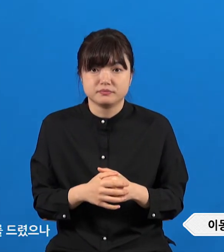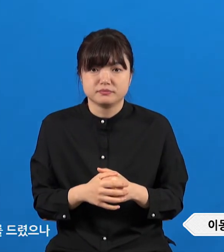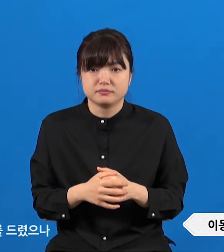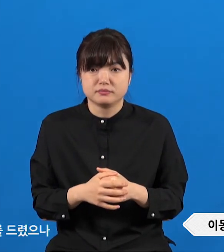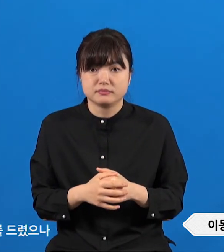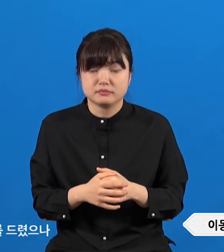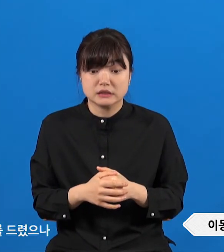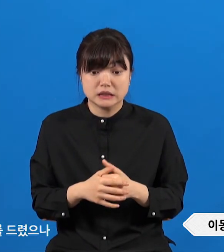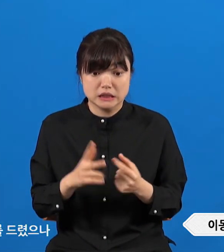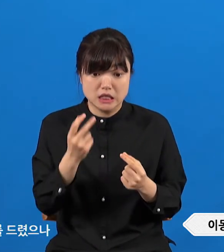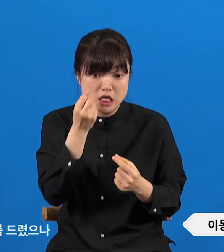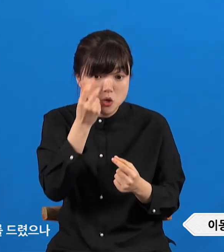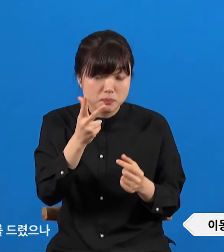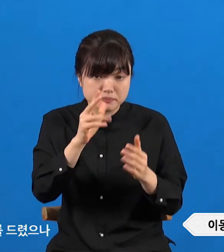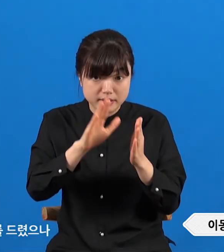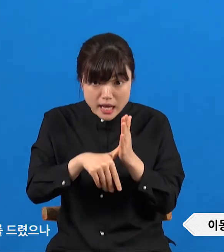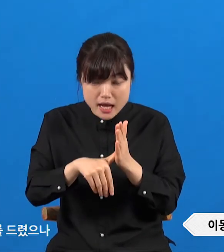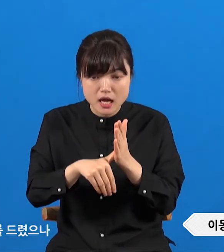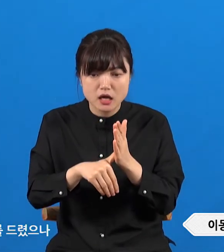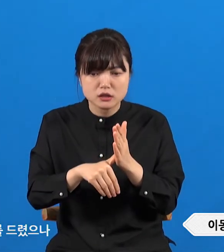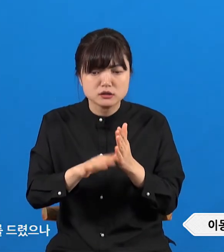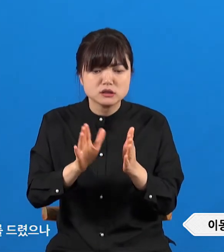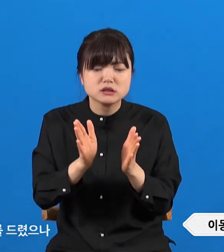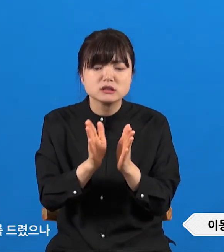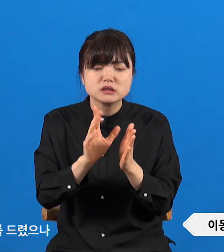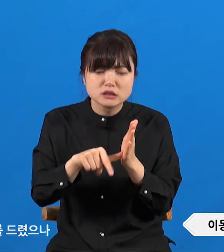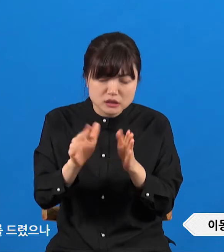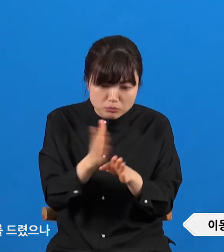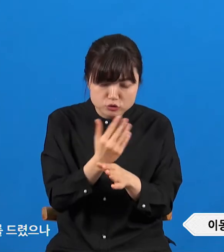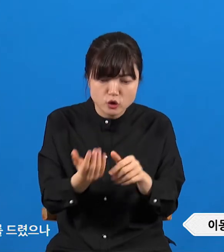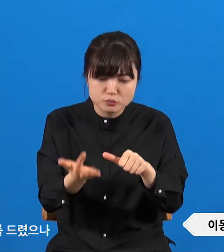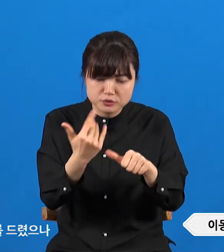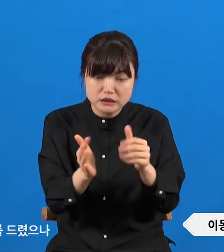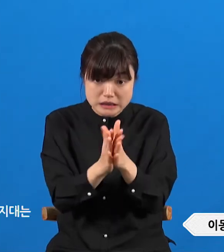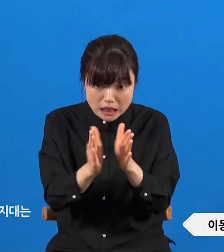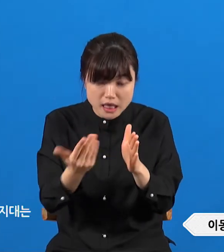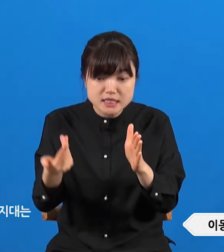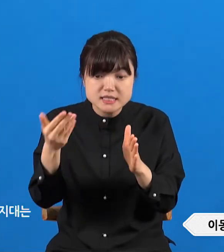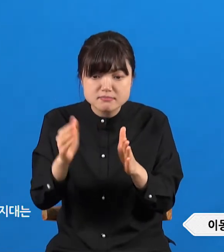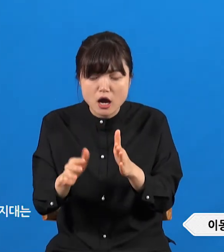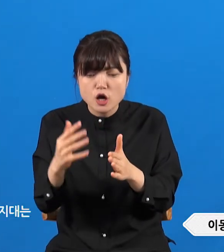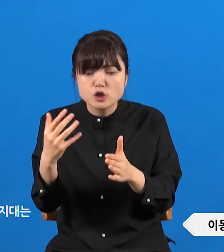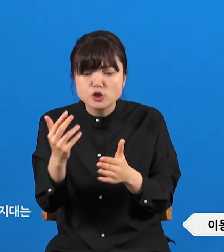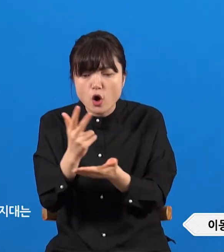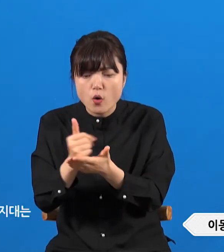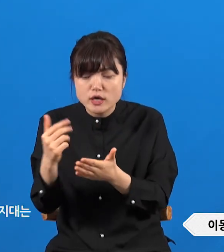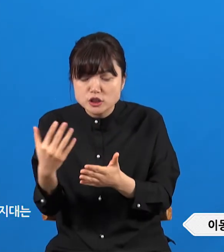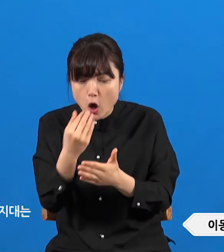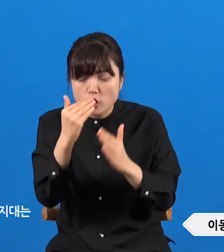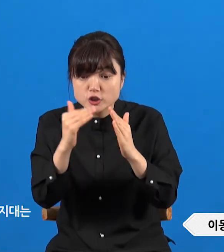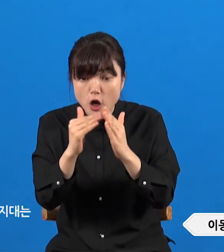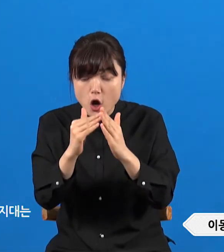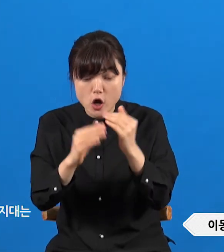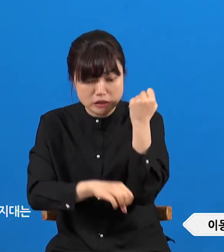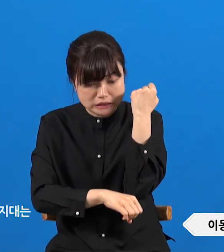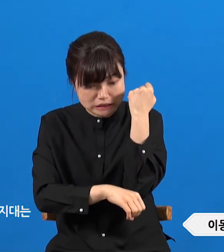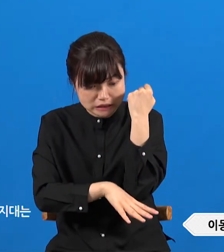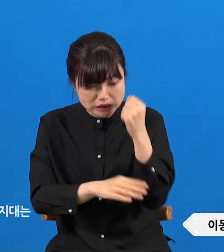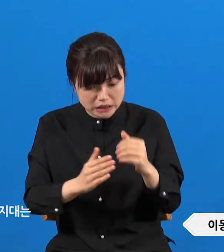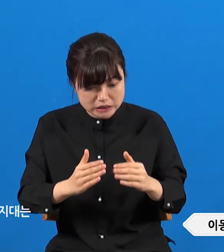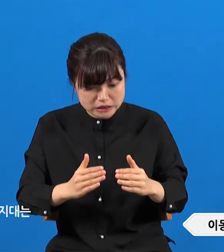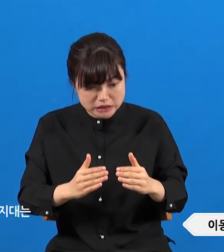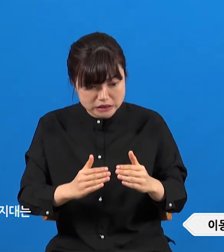시작. 7째 달 초하루부터 비로소 여호와께 번제를 드렸으나 그때 여호와의 성전 지대는